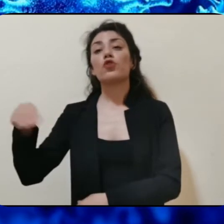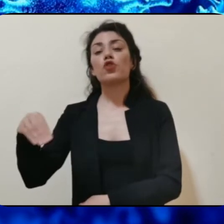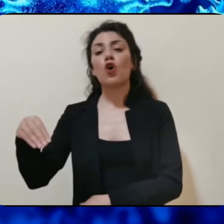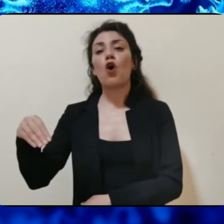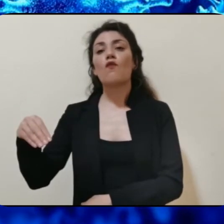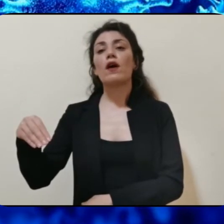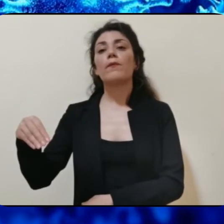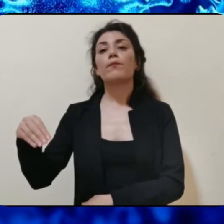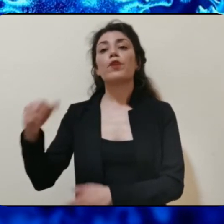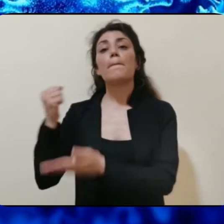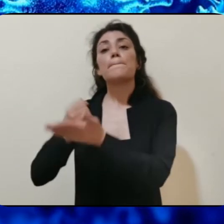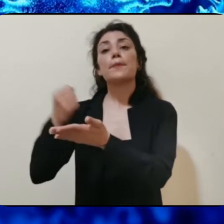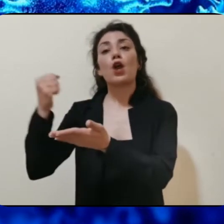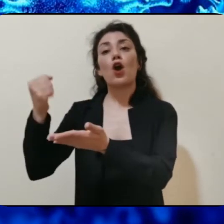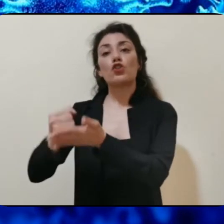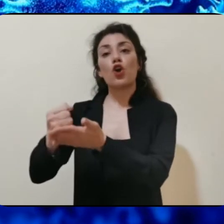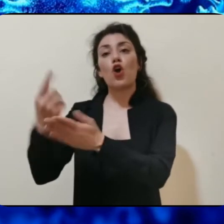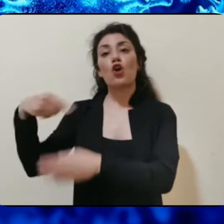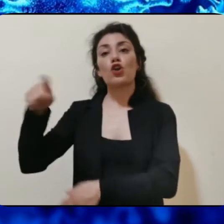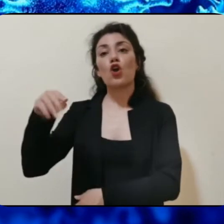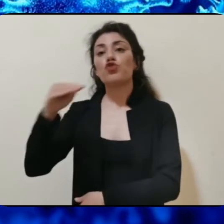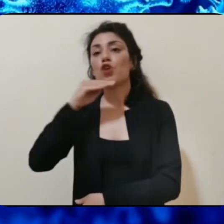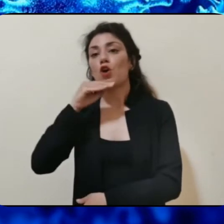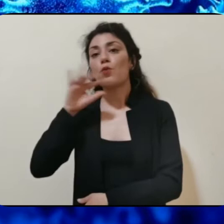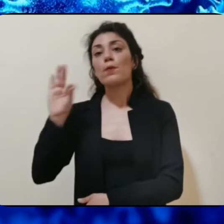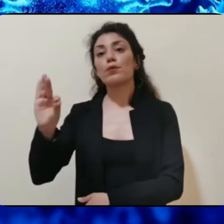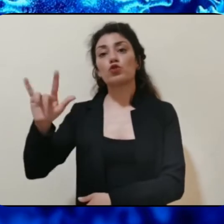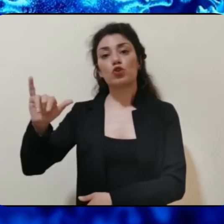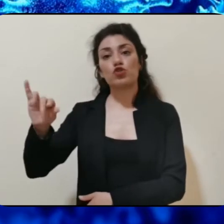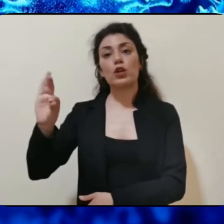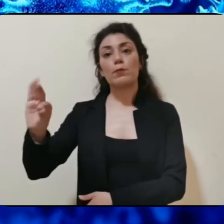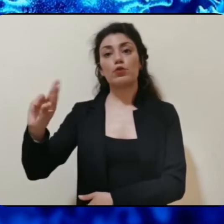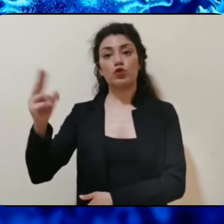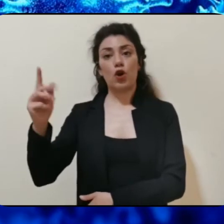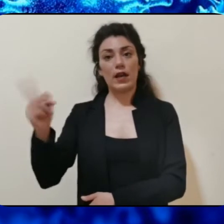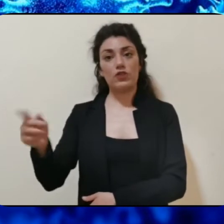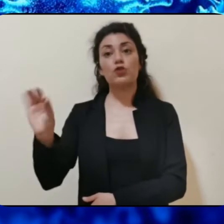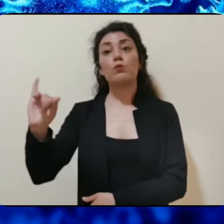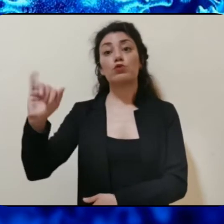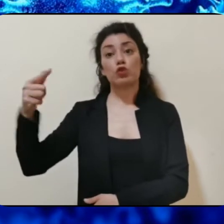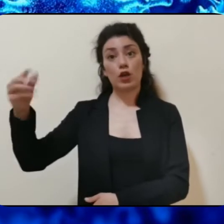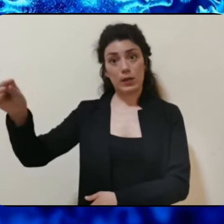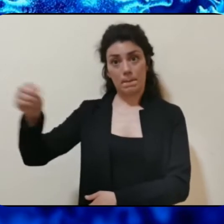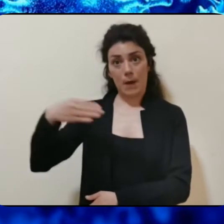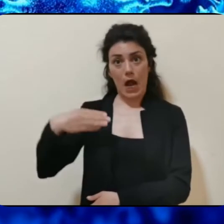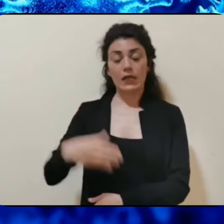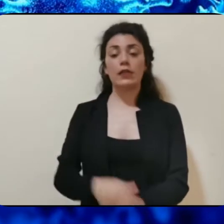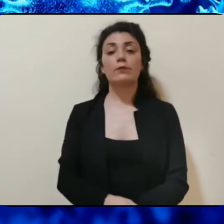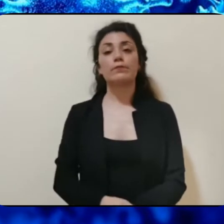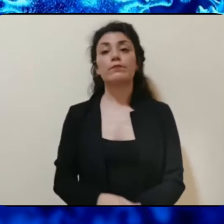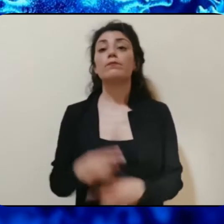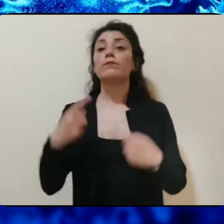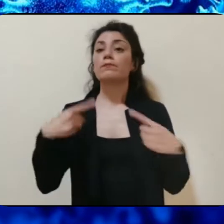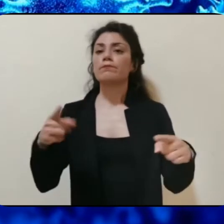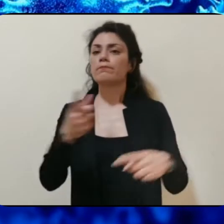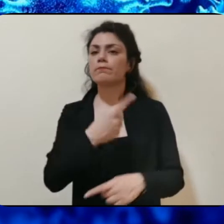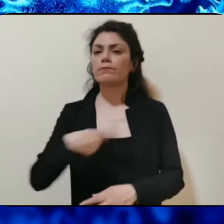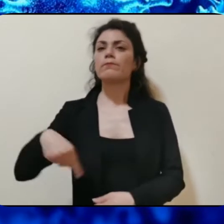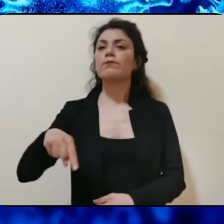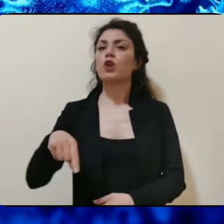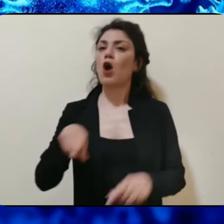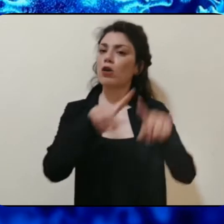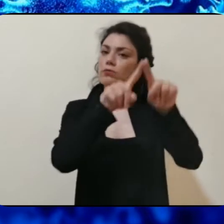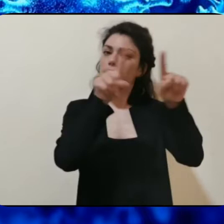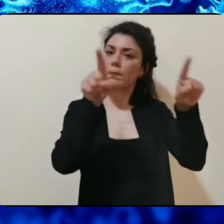card, devono inviare l'email al protocollo@comune.scicli.rg.it. Ora abbiamo